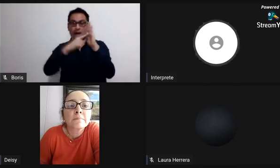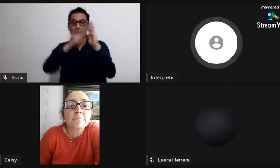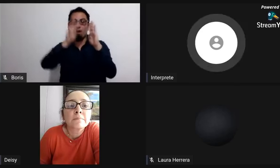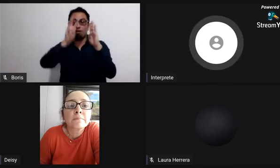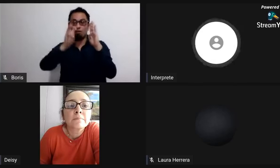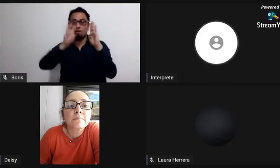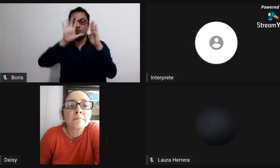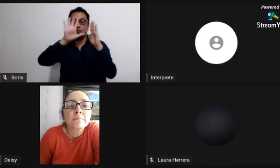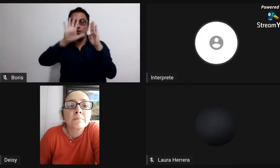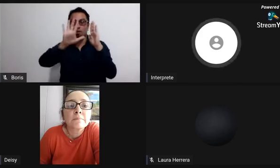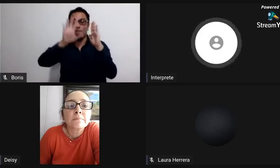1853,